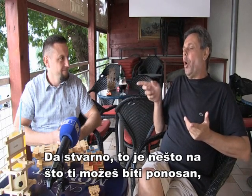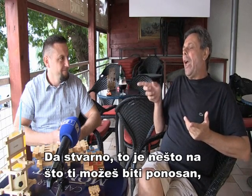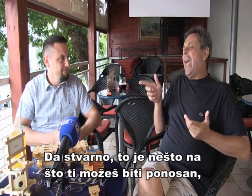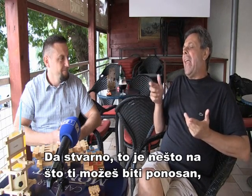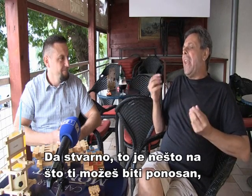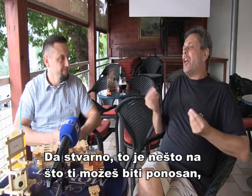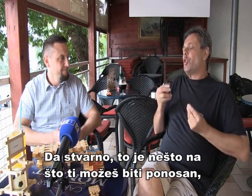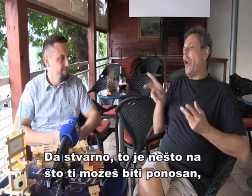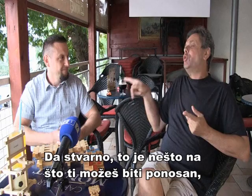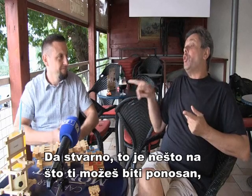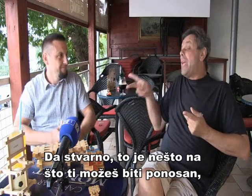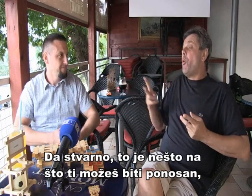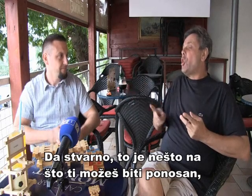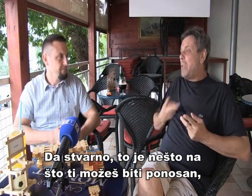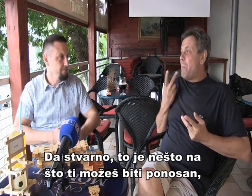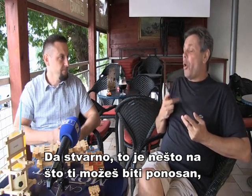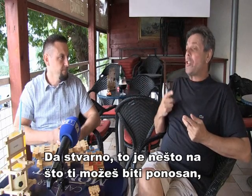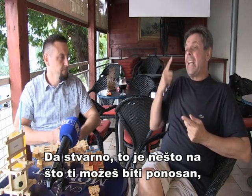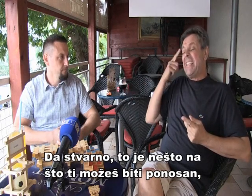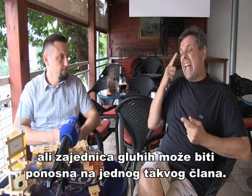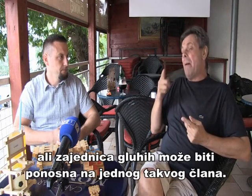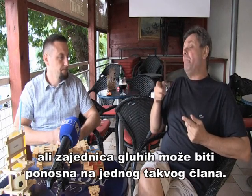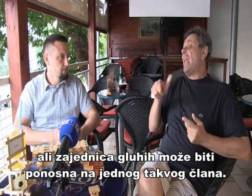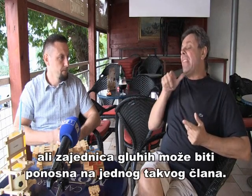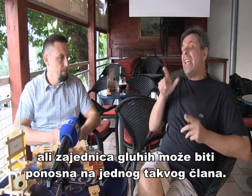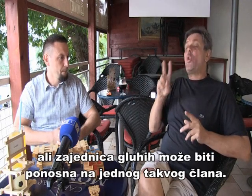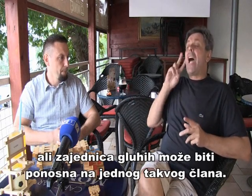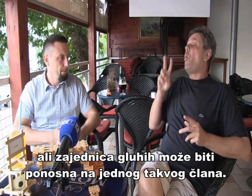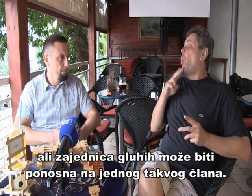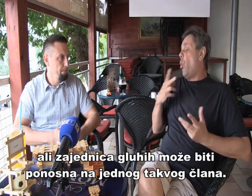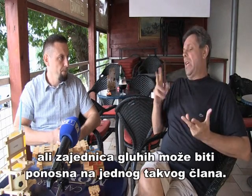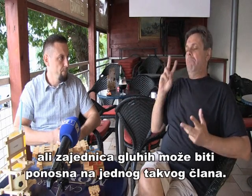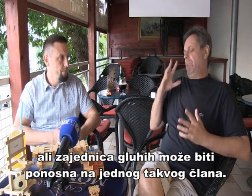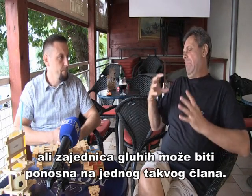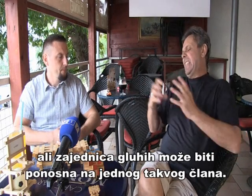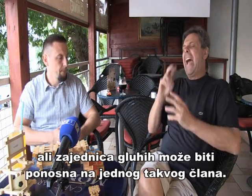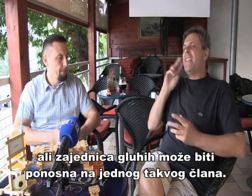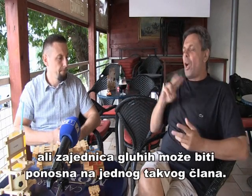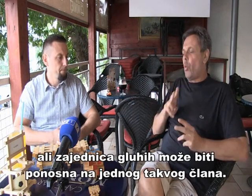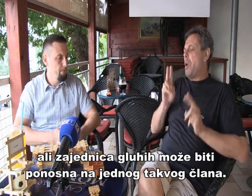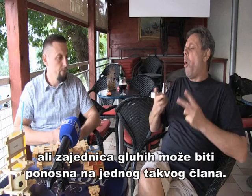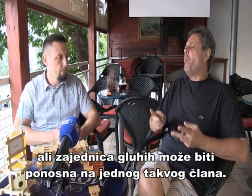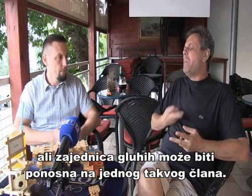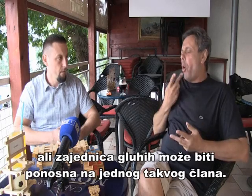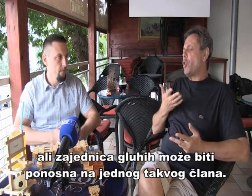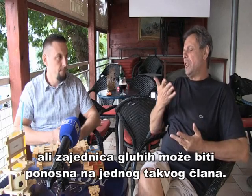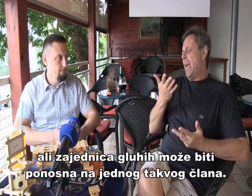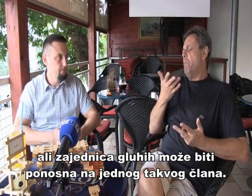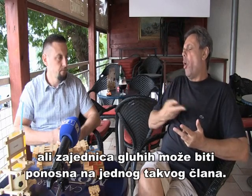to je nešto na što ti može biti ponosan. Znam da isto tako gluhi, zajednica gluhih može biti ponosni